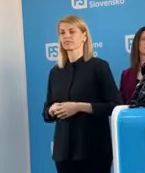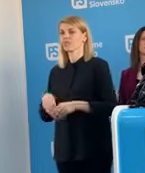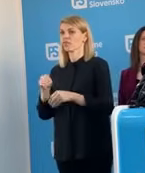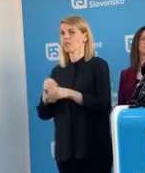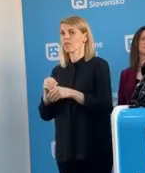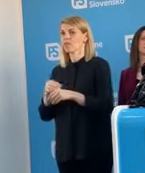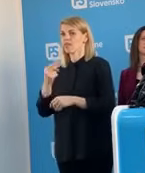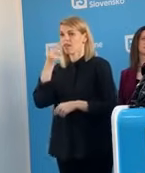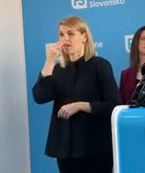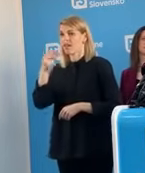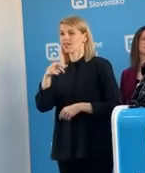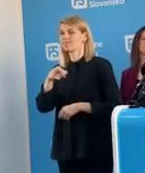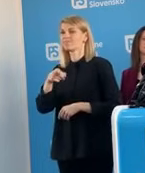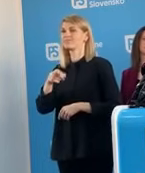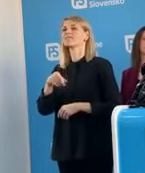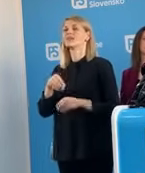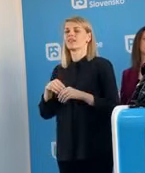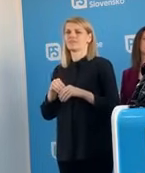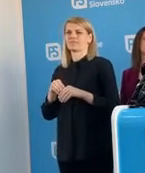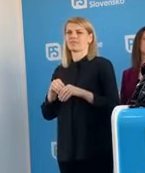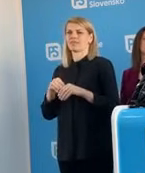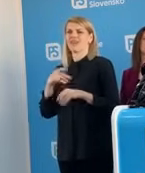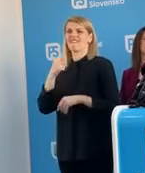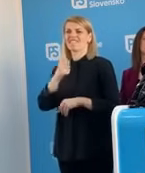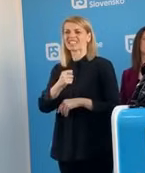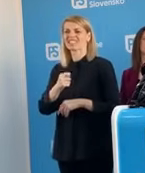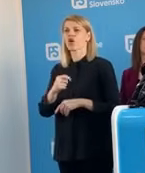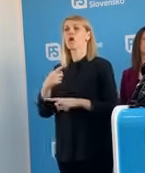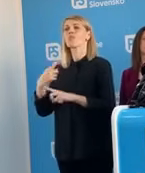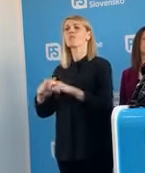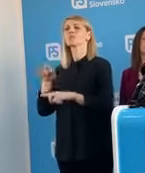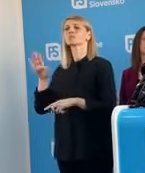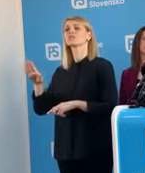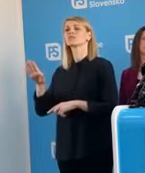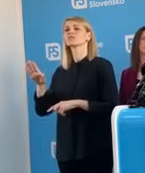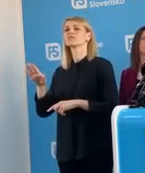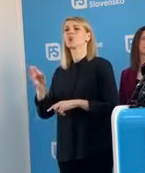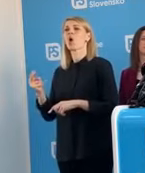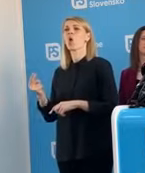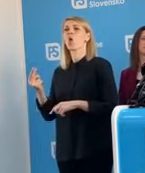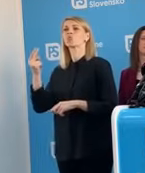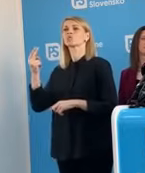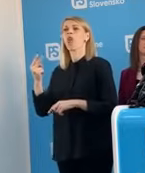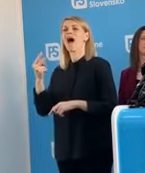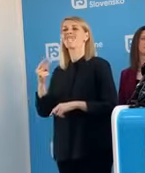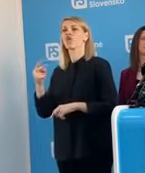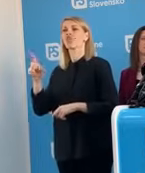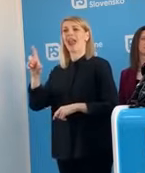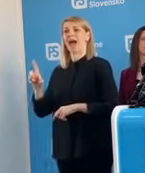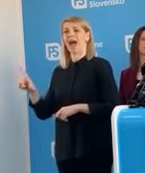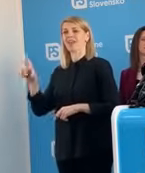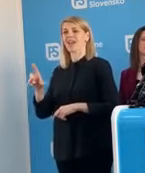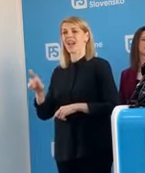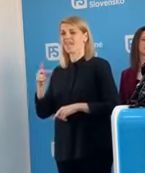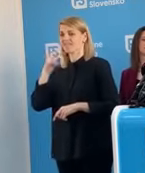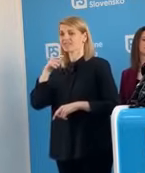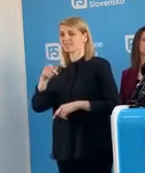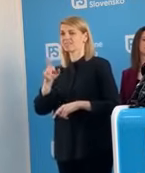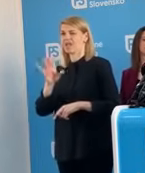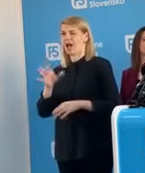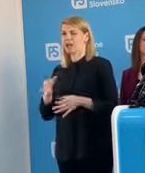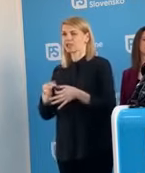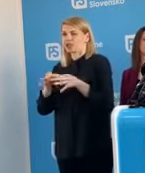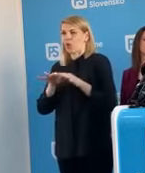komplikované vzťahy s Ursulou von der Leyen. Pán premiér môže mať komplikované vzťahy s kýmkoľvek, ale to neznamená, že